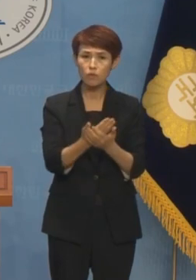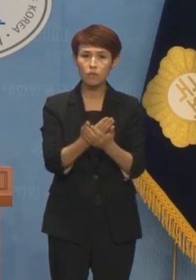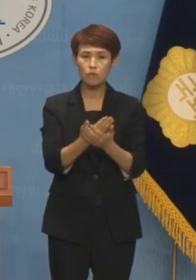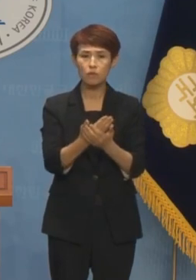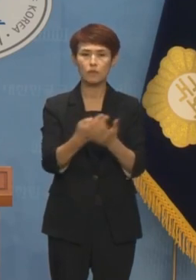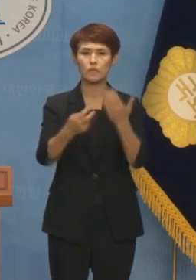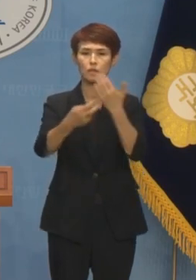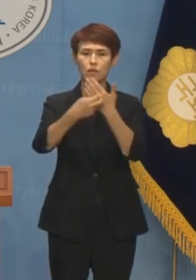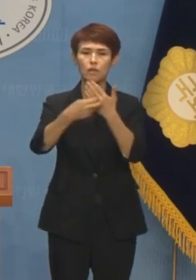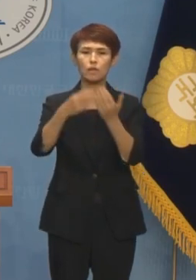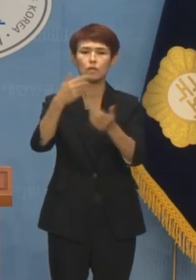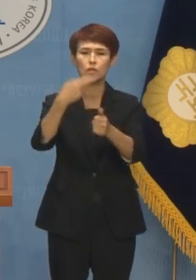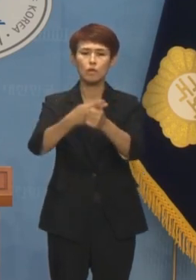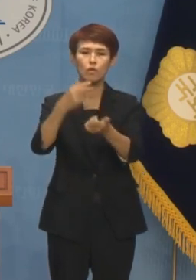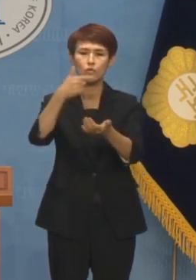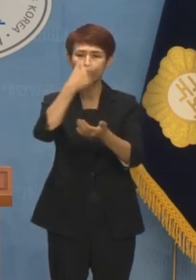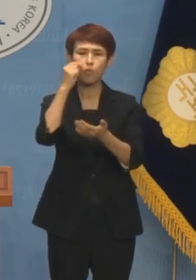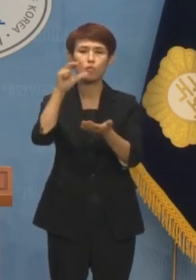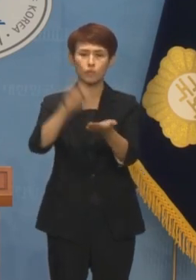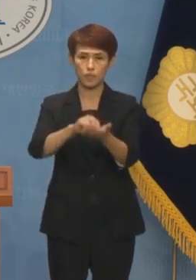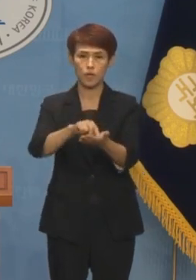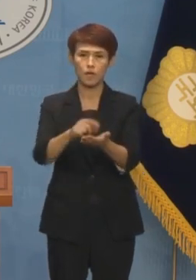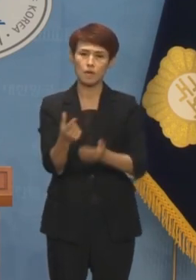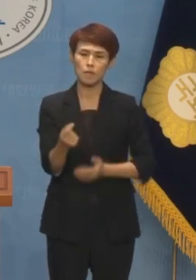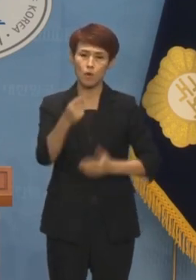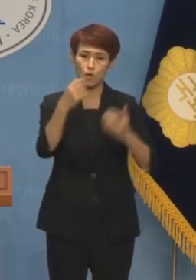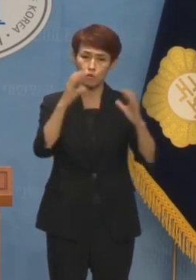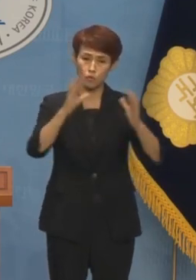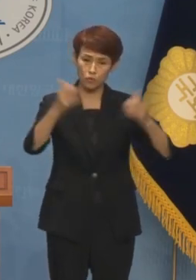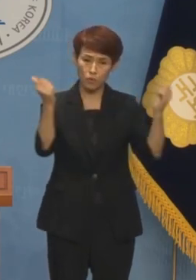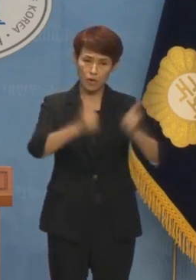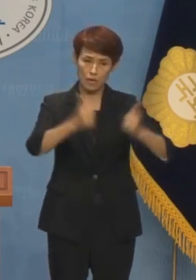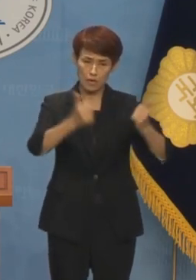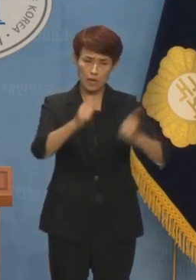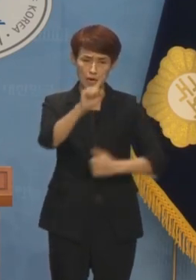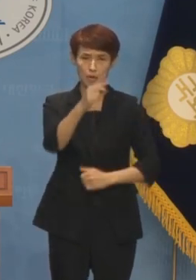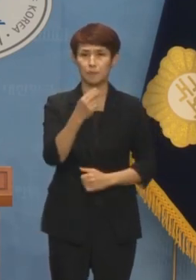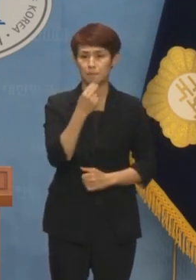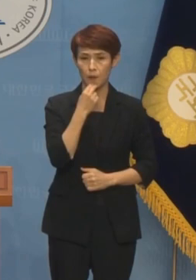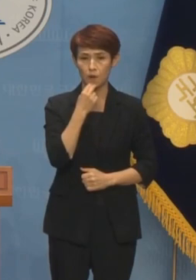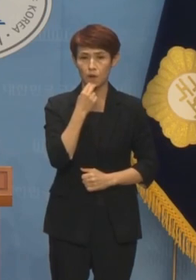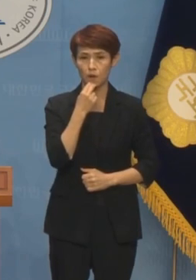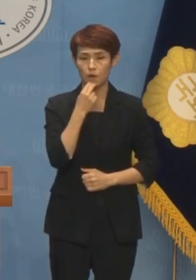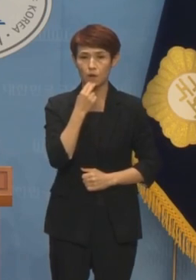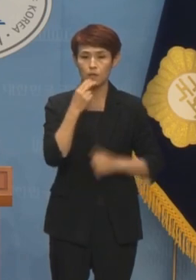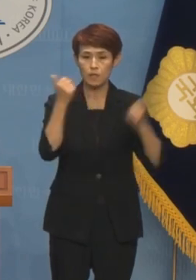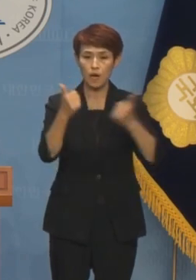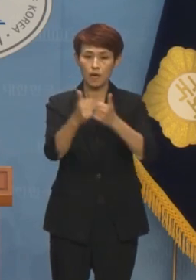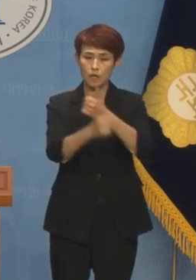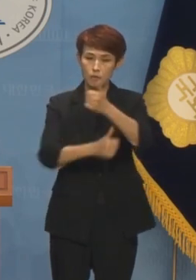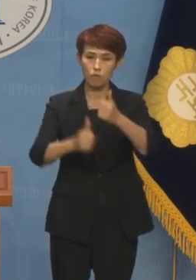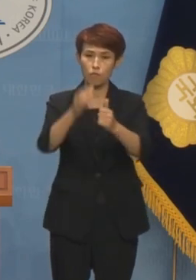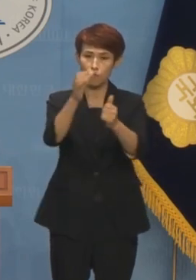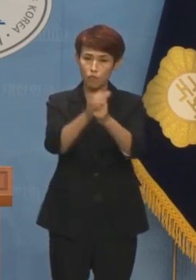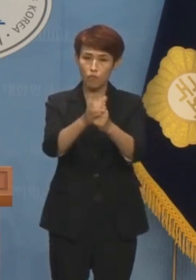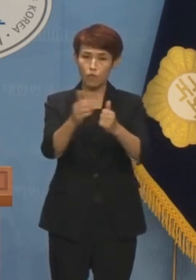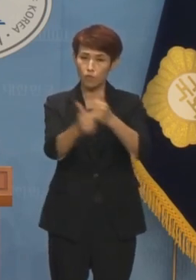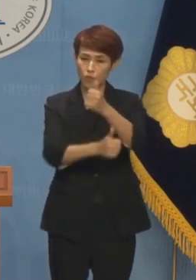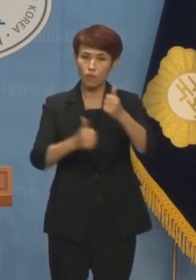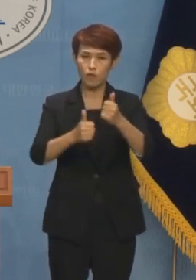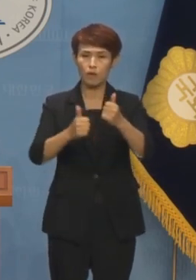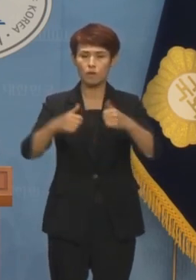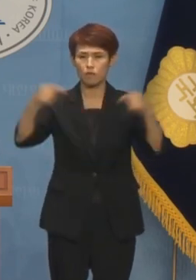대란 문제를 단 한 차례도 국회에서 논의하지 않고 상임위 또한 단 한 차례도 개최하지